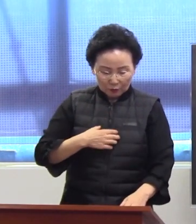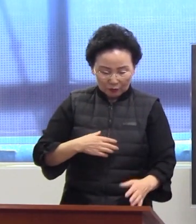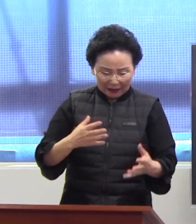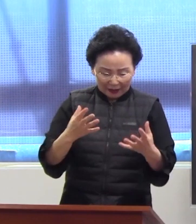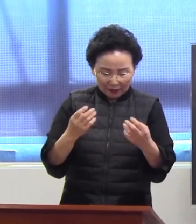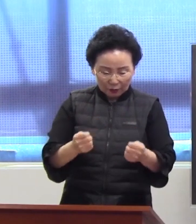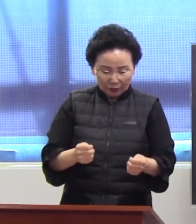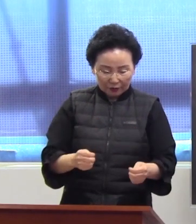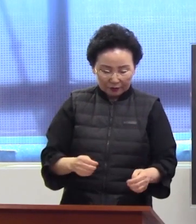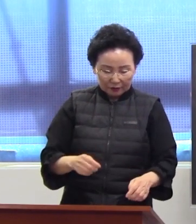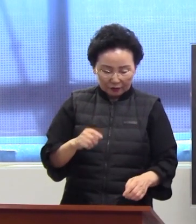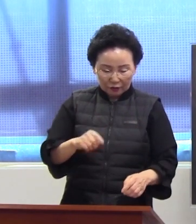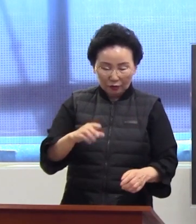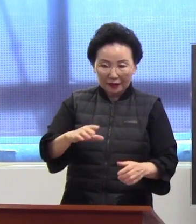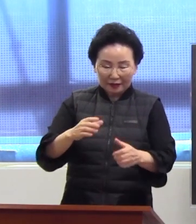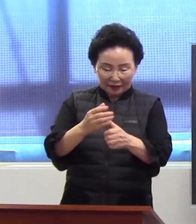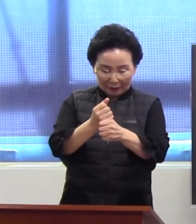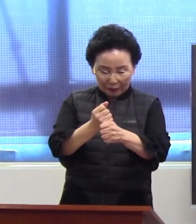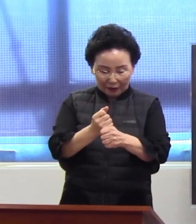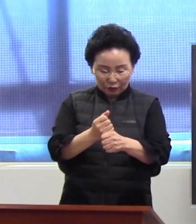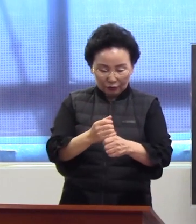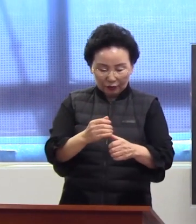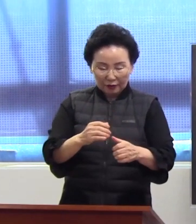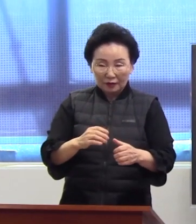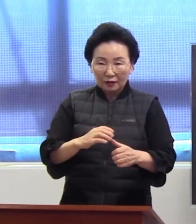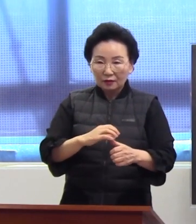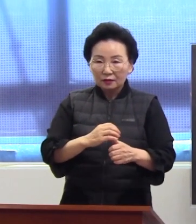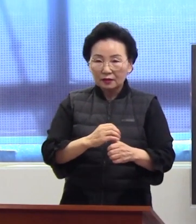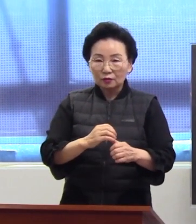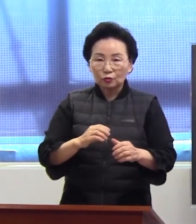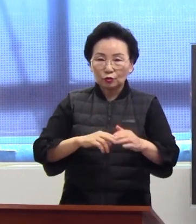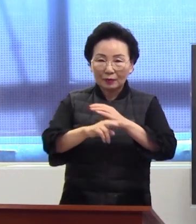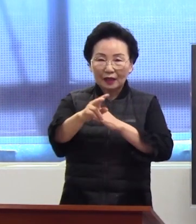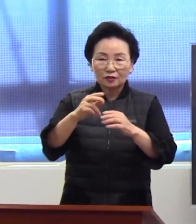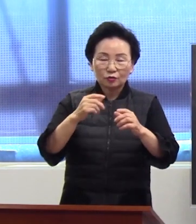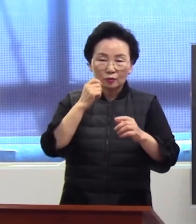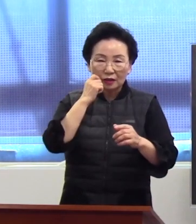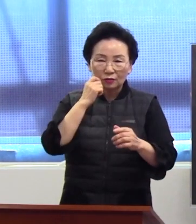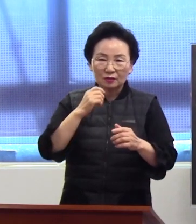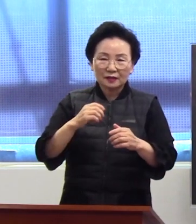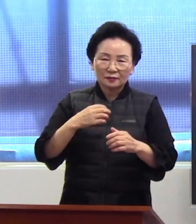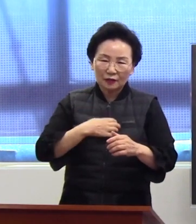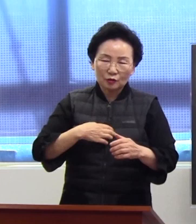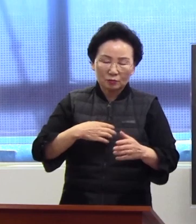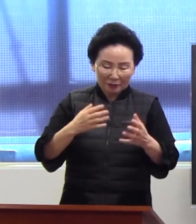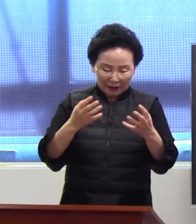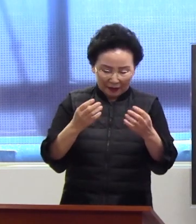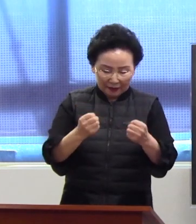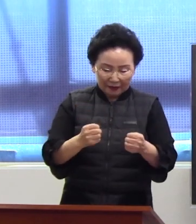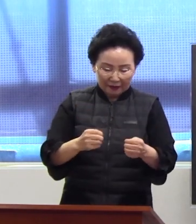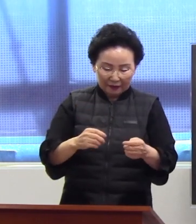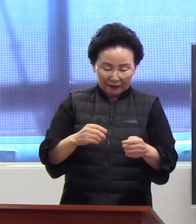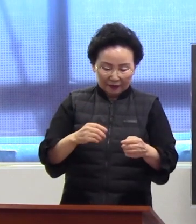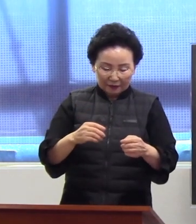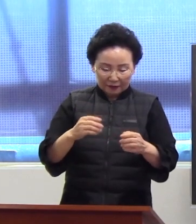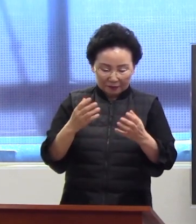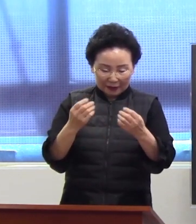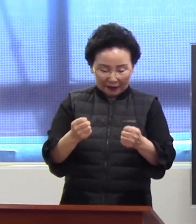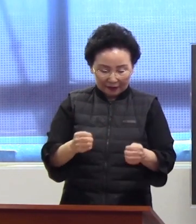괴로움도 많고 그곳에 이제 잡혀가지고 그냥 도망가지도 못하고 그냥 괴로움이 많게